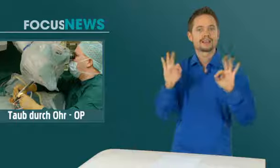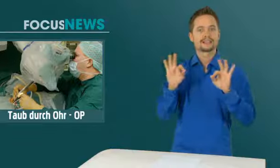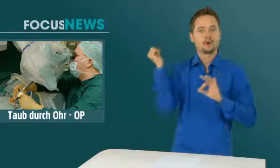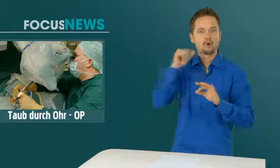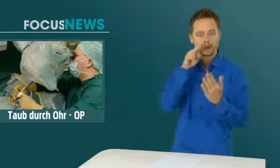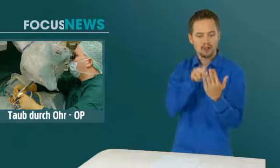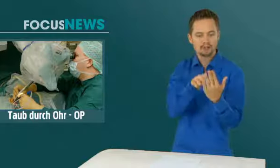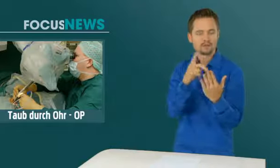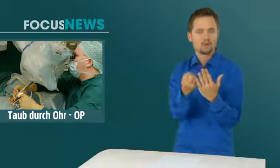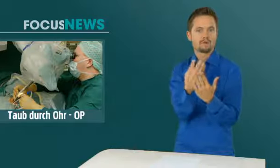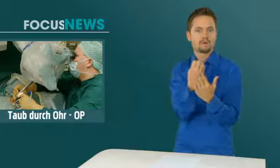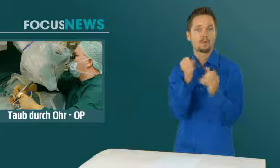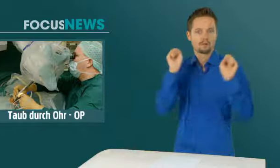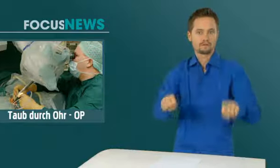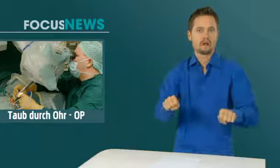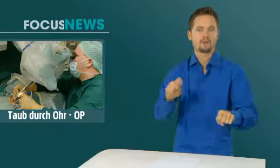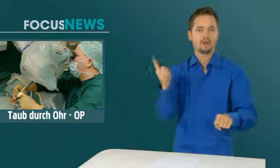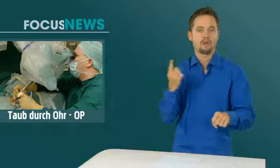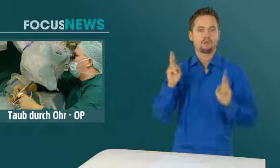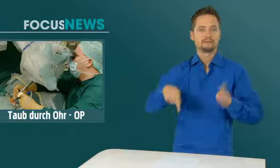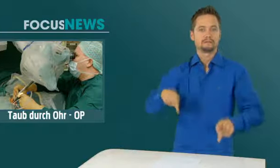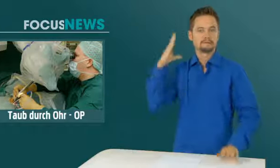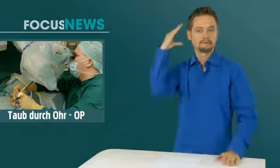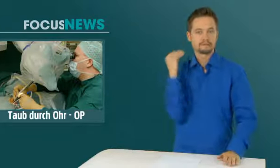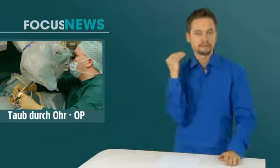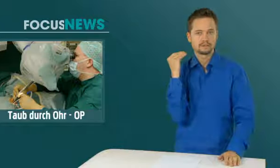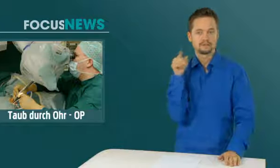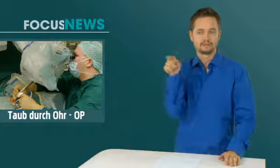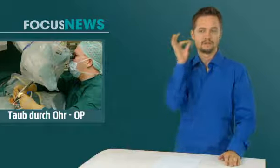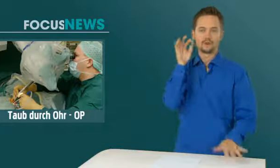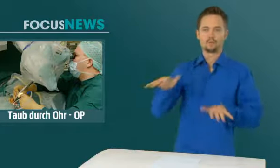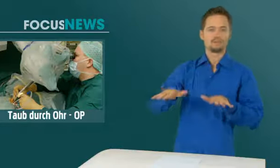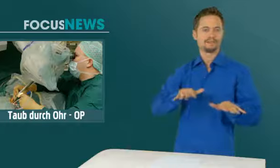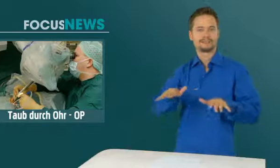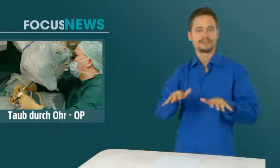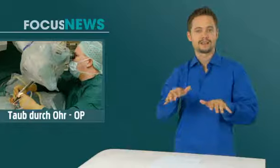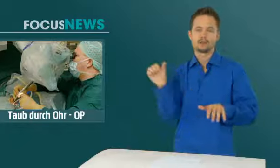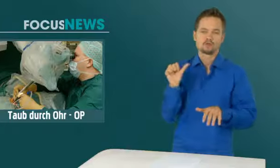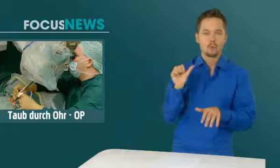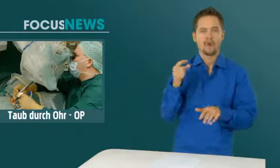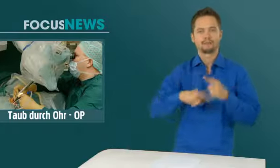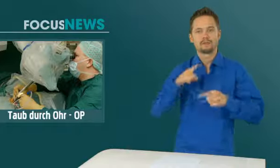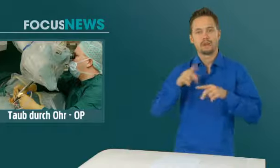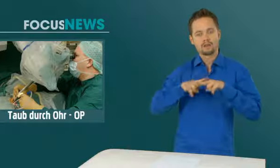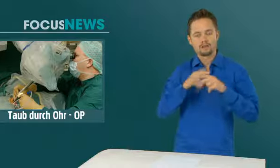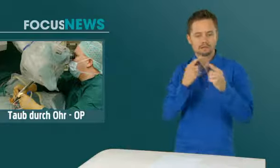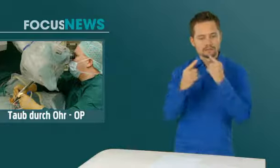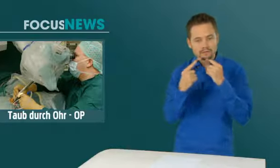könne auch zu einer vollständigen ertaubung durch den eingriff kommen die verunsicherte frau suchte noch einmal das gespräch mit dem arzt